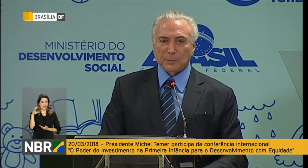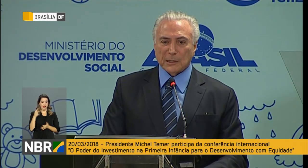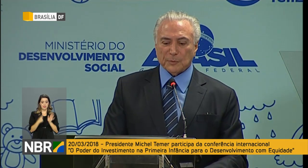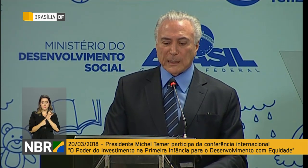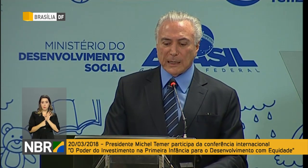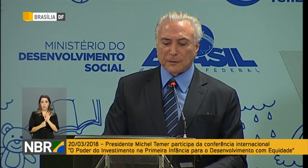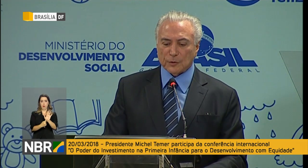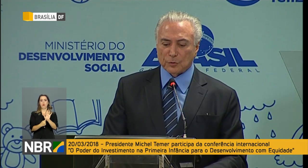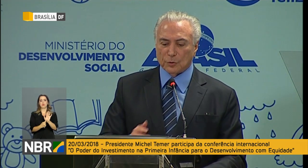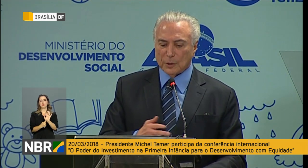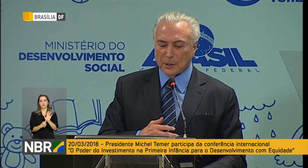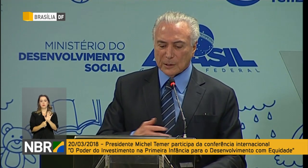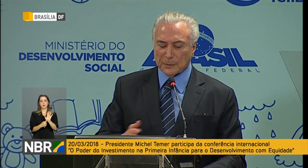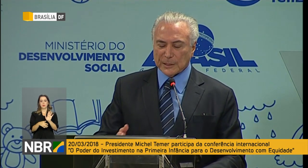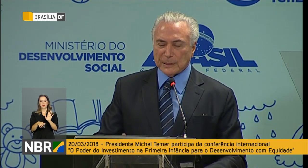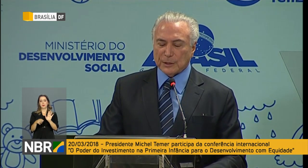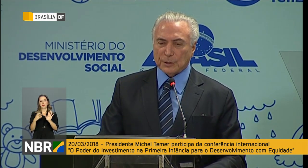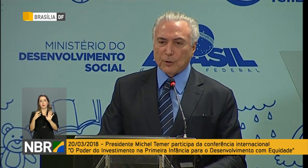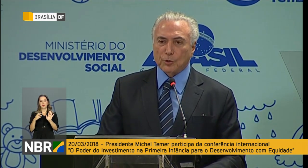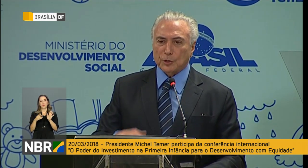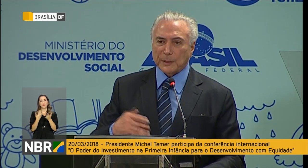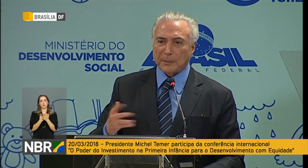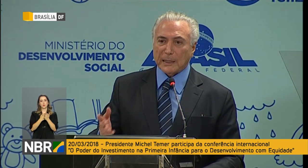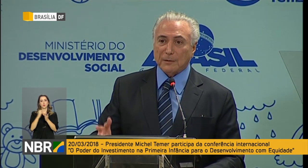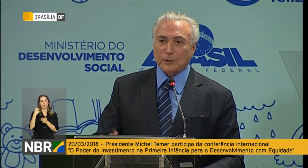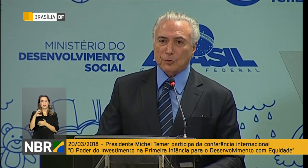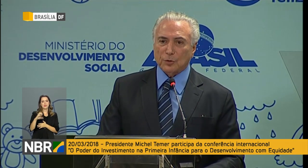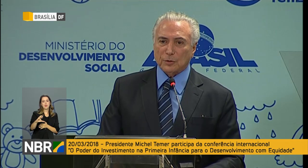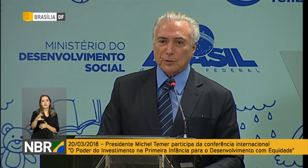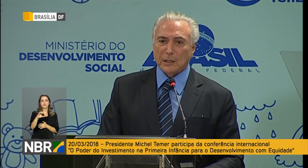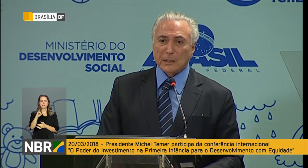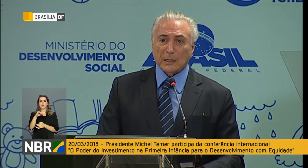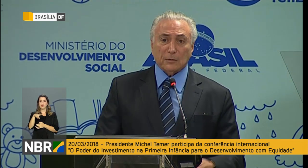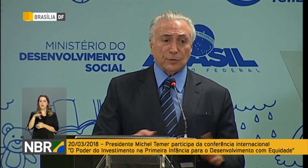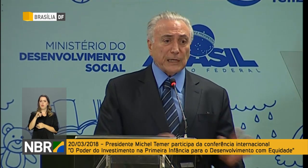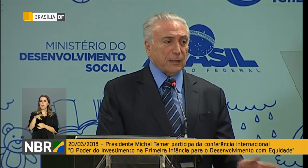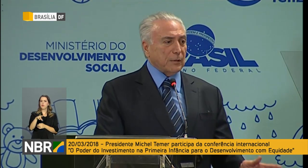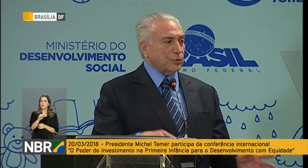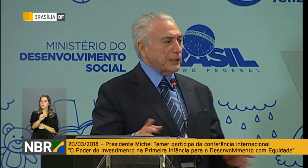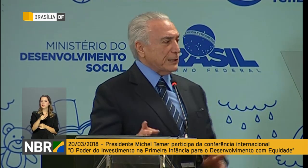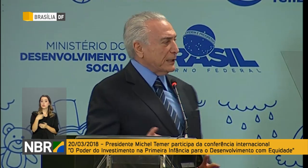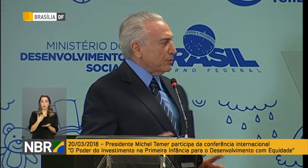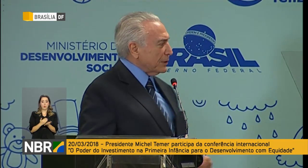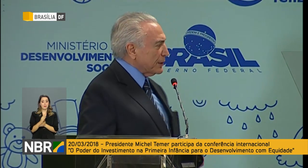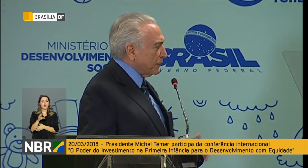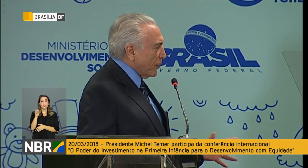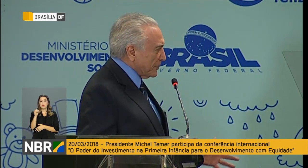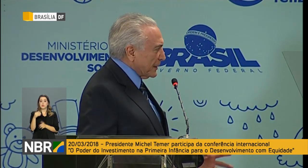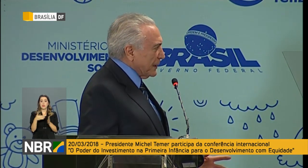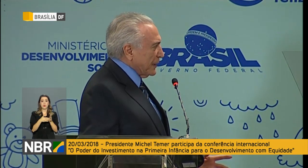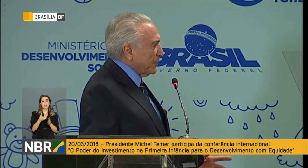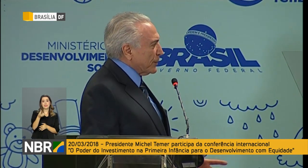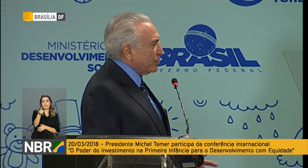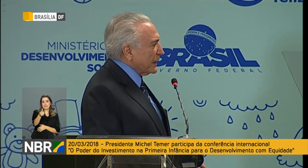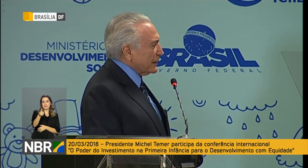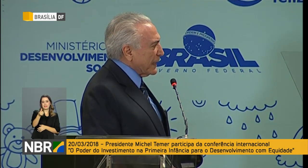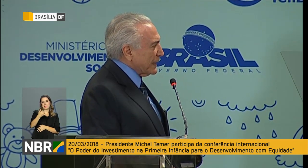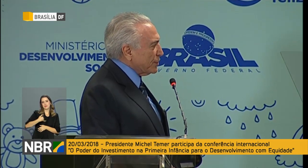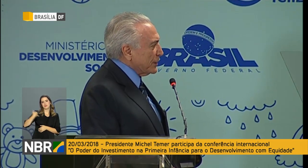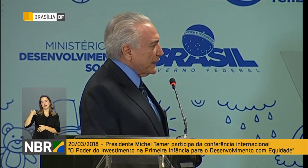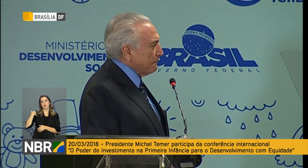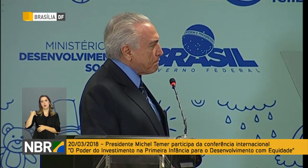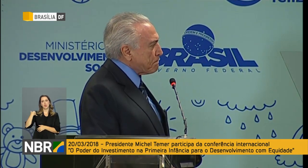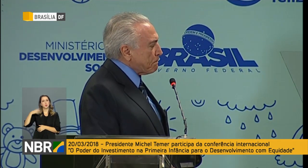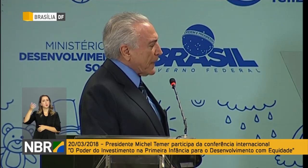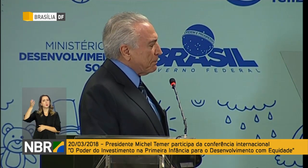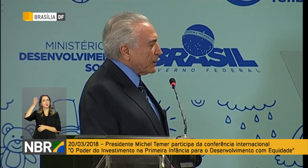revelou pelas palavras do representante da ONU e pela palavra de todos, que é do 0 aos 6 anos que se forma